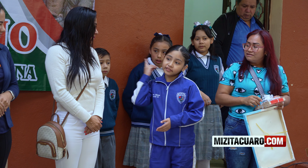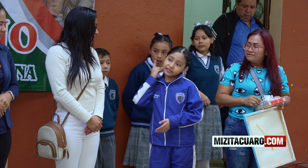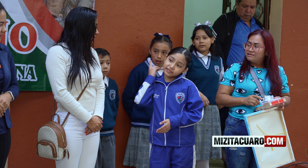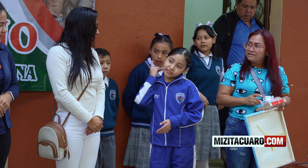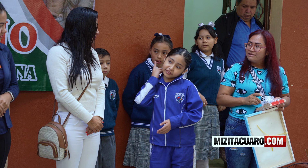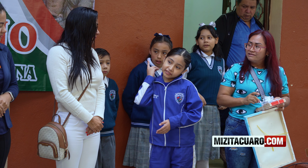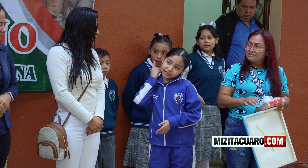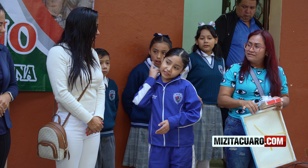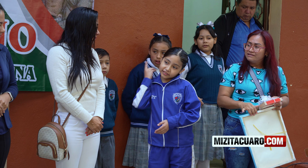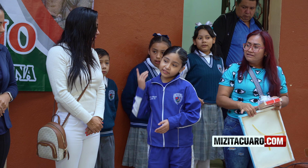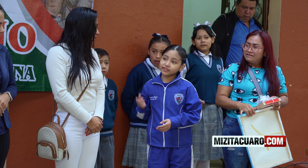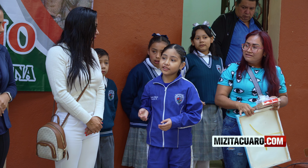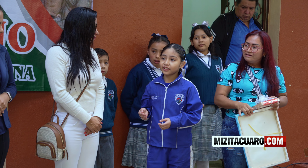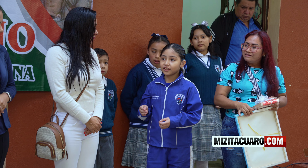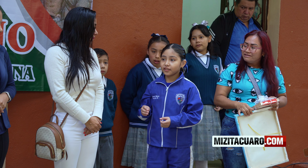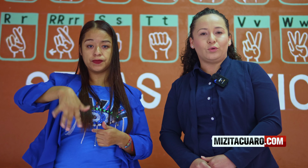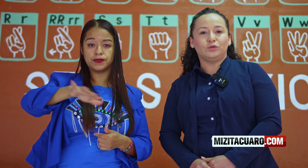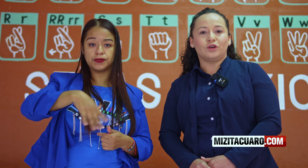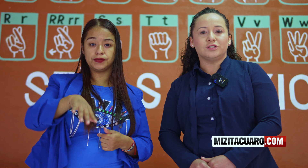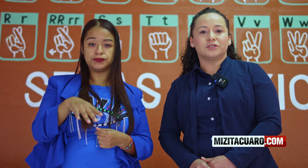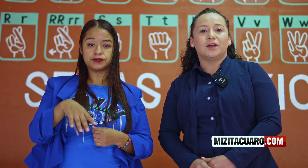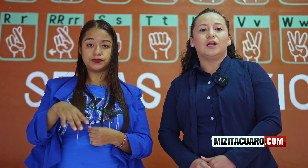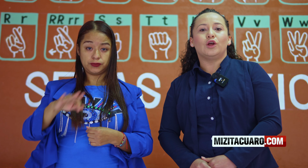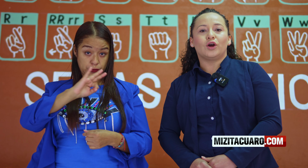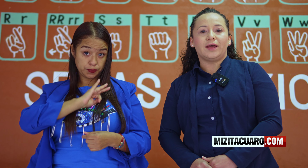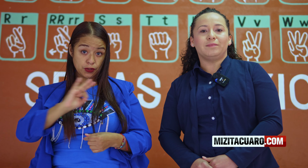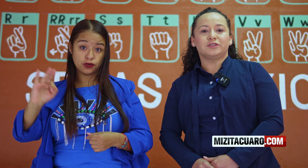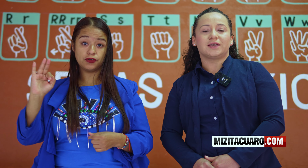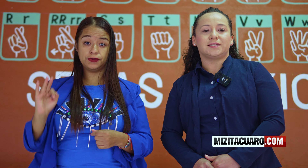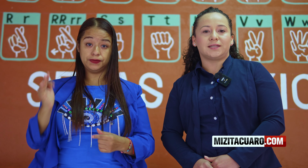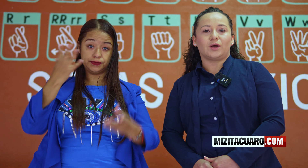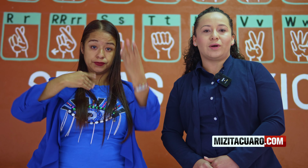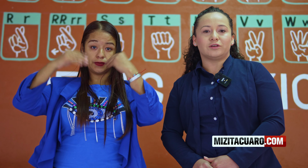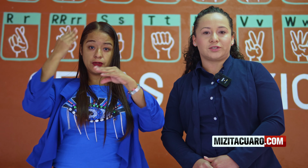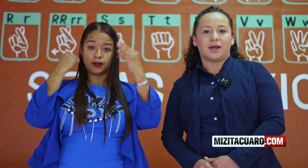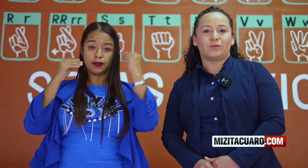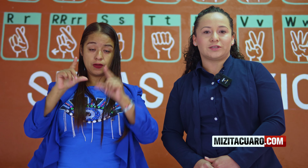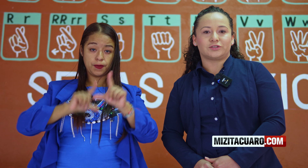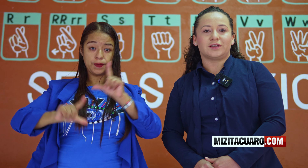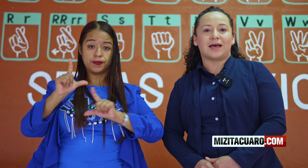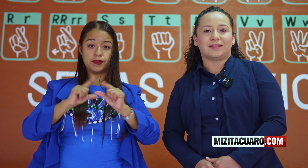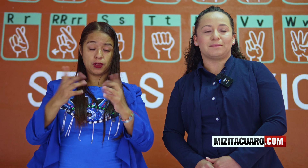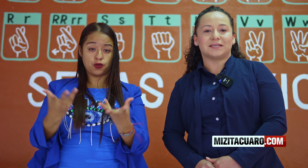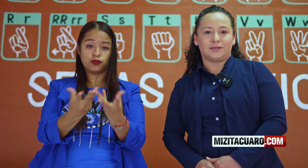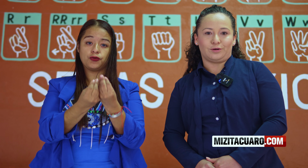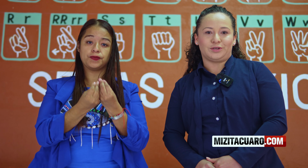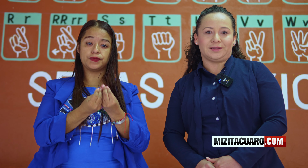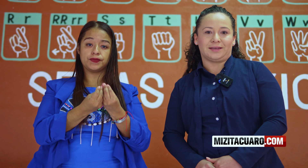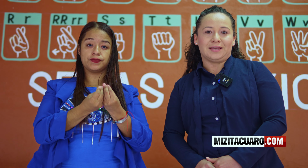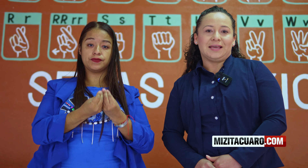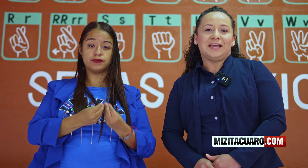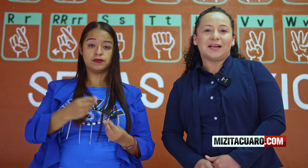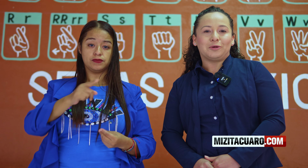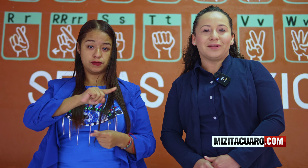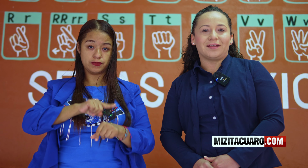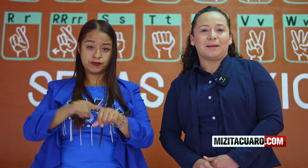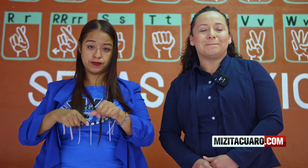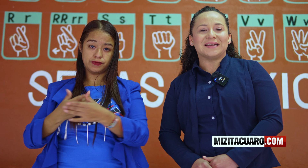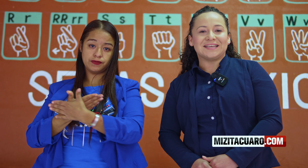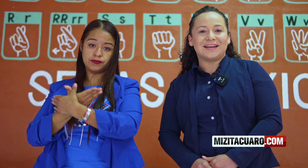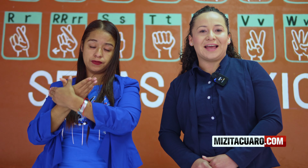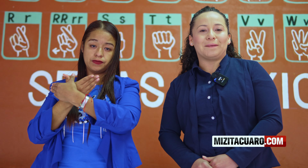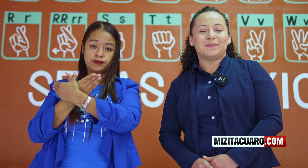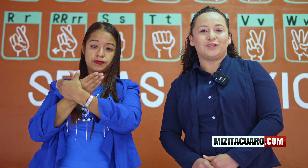de señas mexicana, nos puedan contactar y que juntos logremos que Zitácuaro sea una sociedad más incluyente. Y